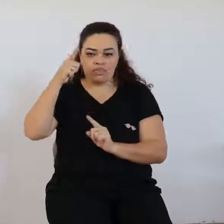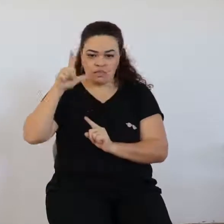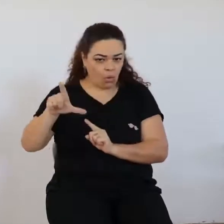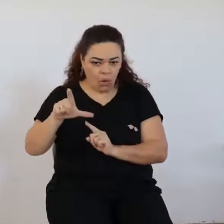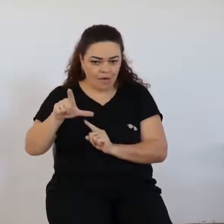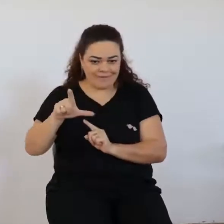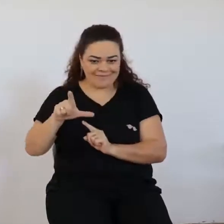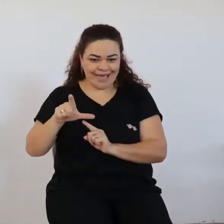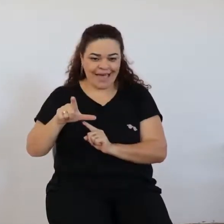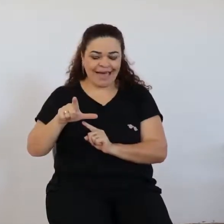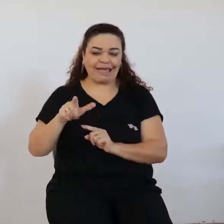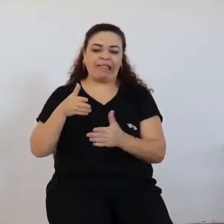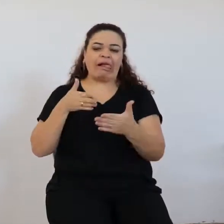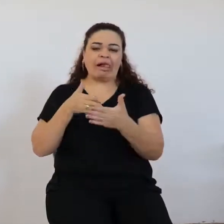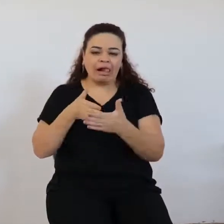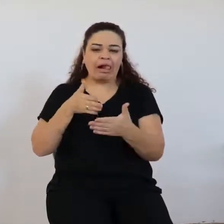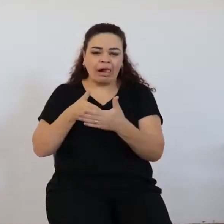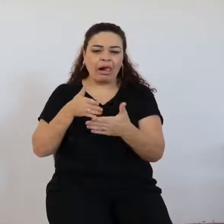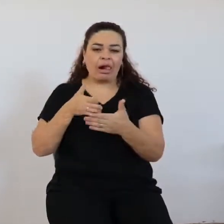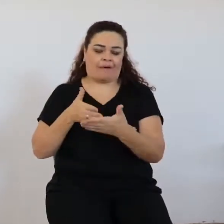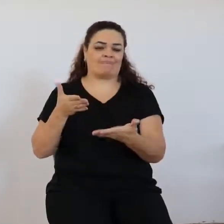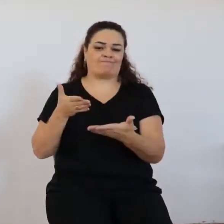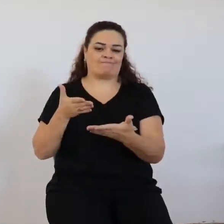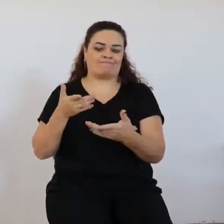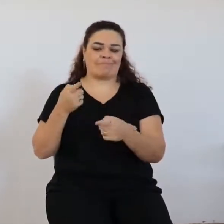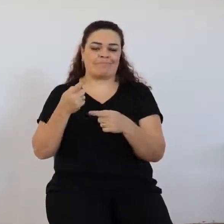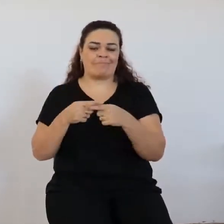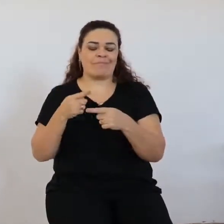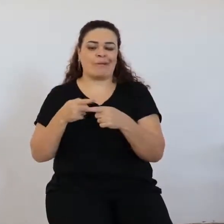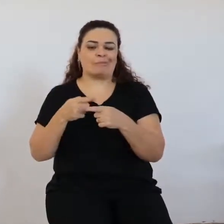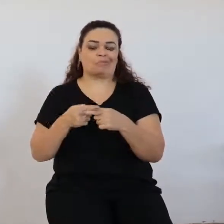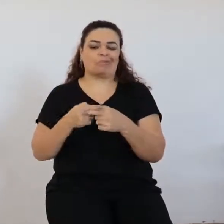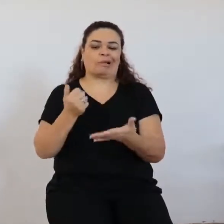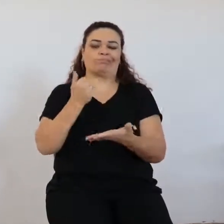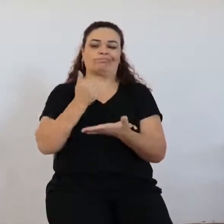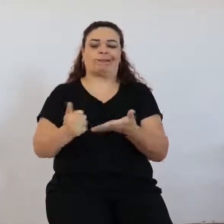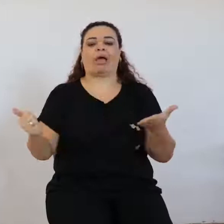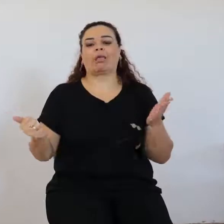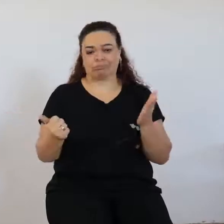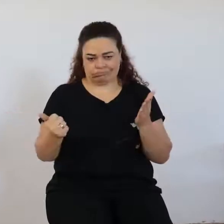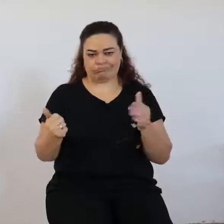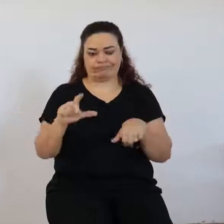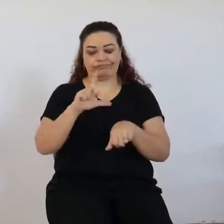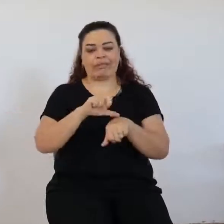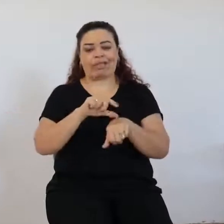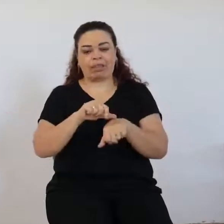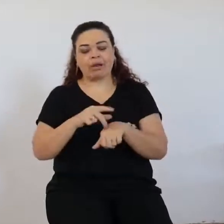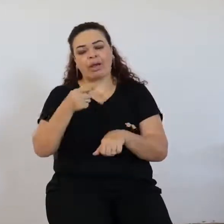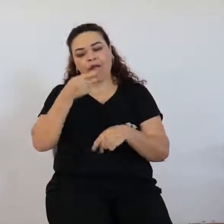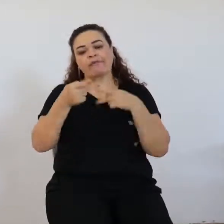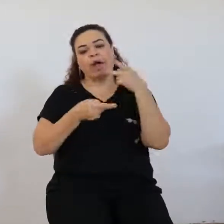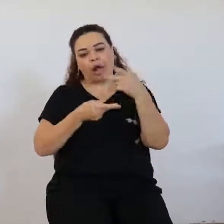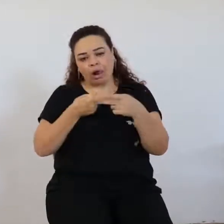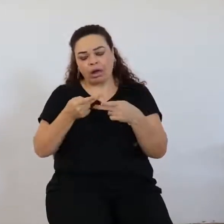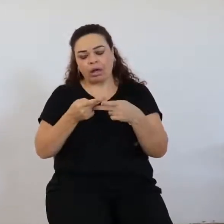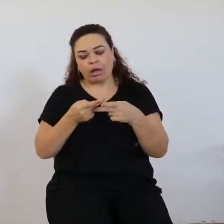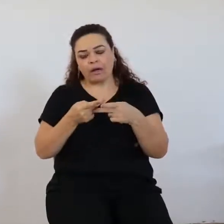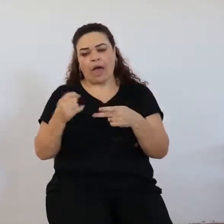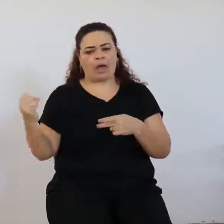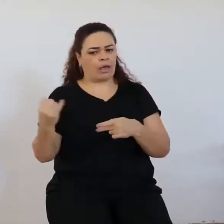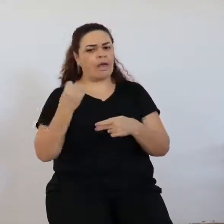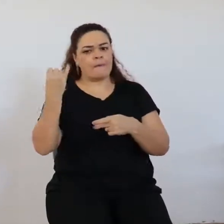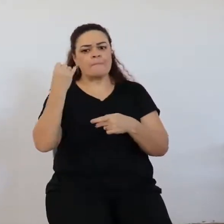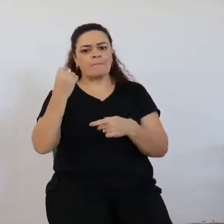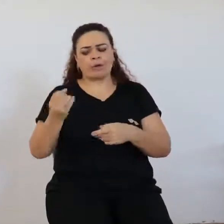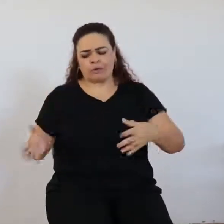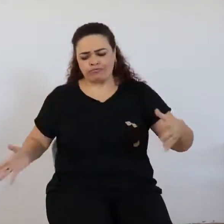causa dessa incoordenação que ele tem. Então por isso que a gente fala da importância de estar trabalhando também com a criança essas